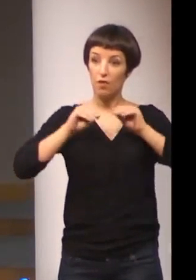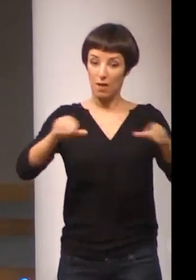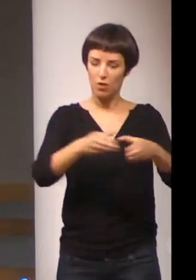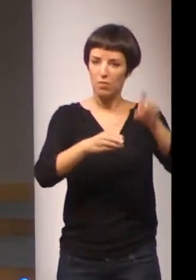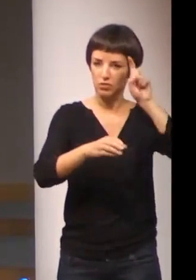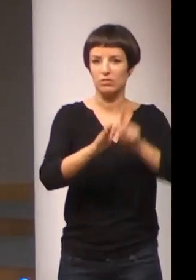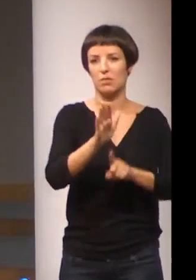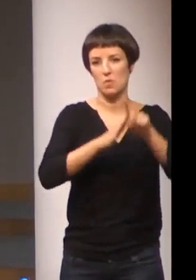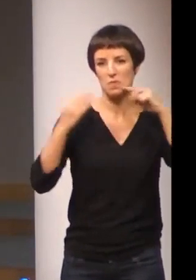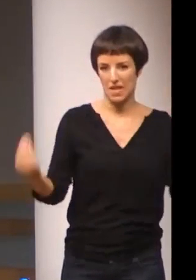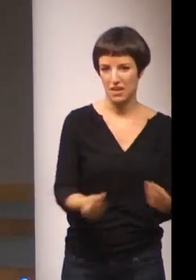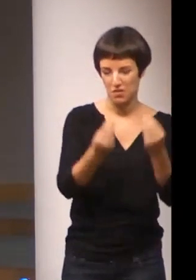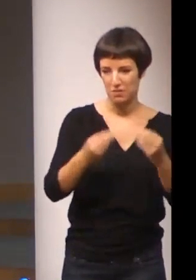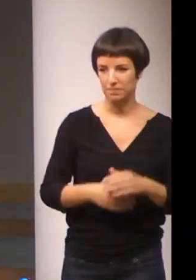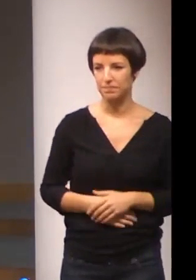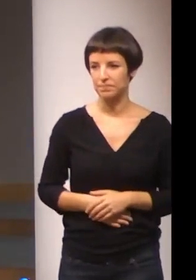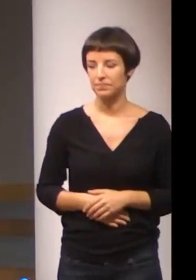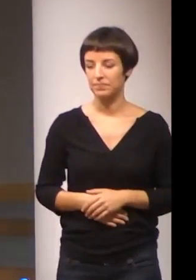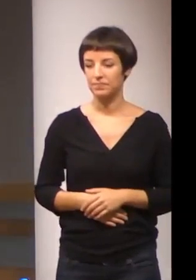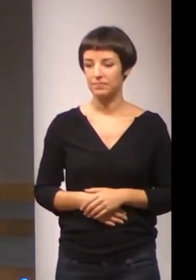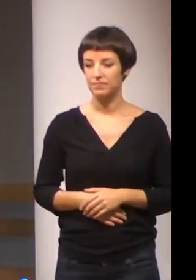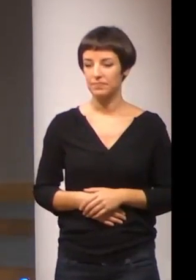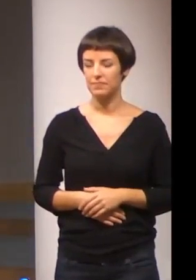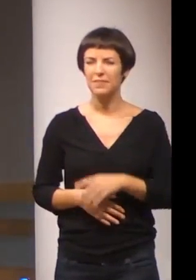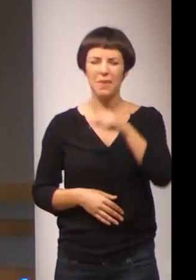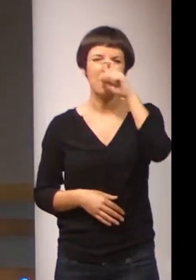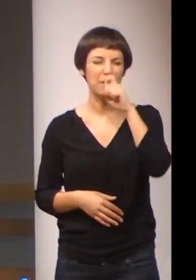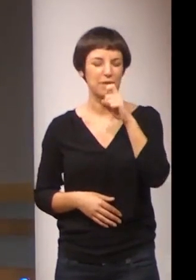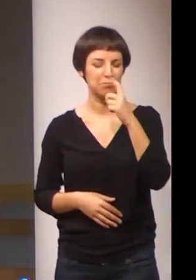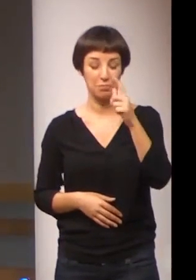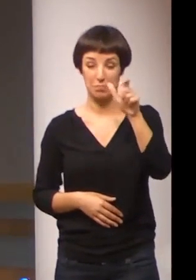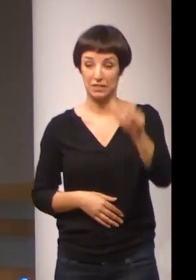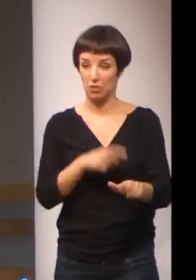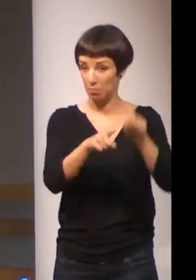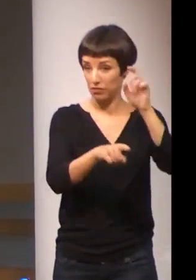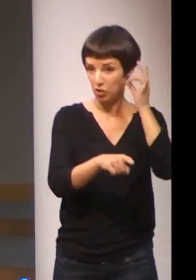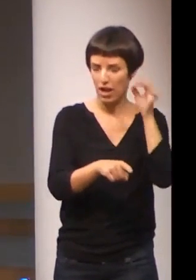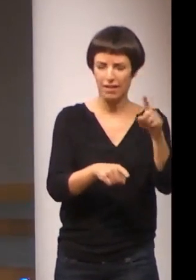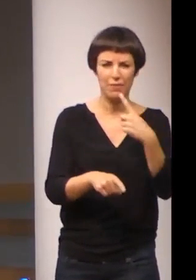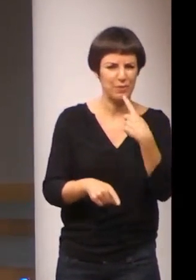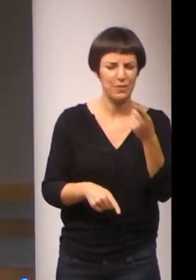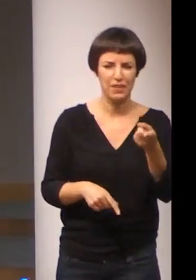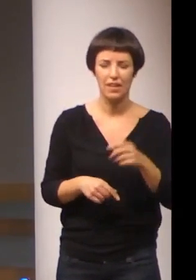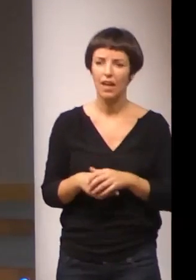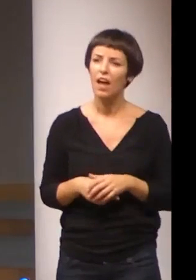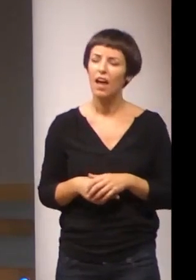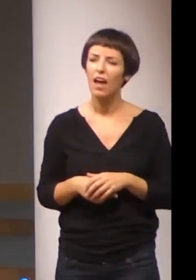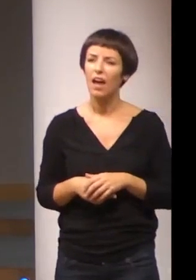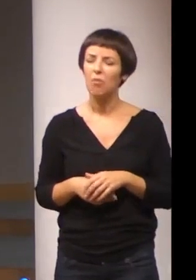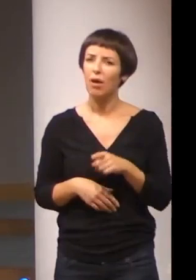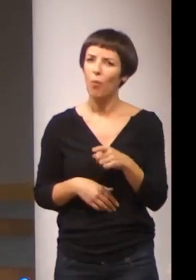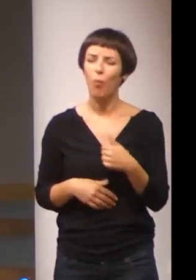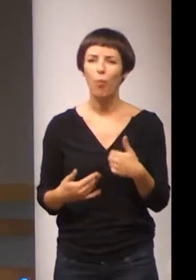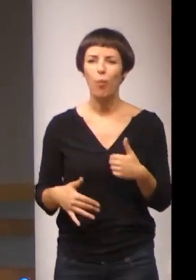profesorado. Y eso, me acuerdo que una profesora lo decía, esto es más